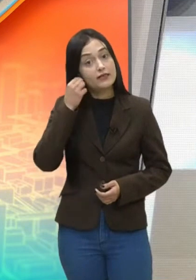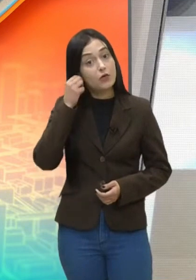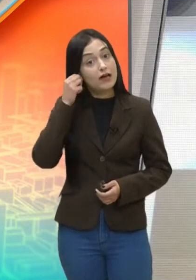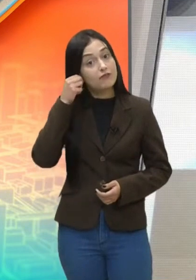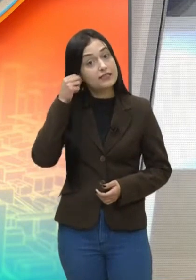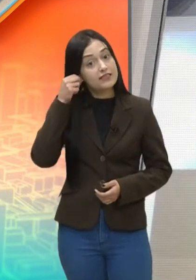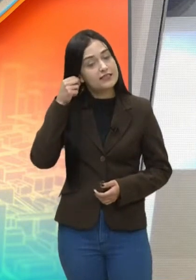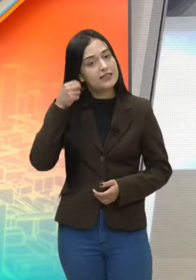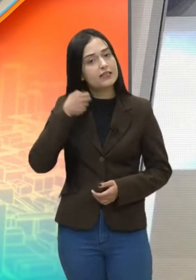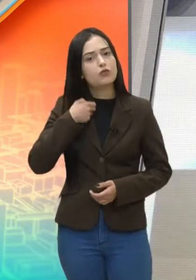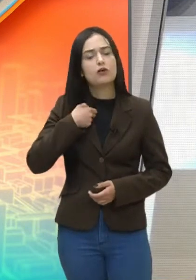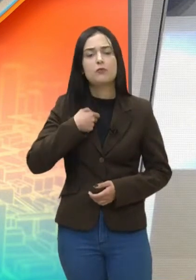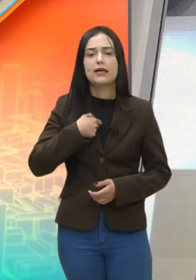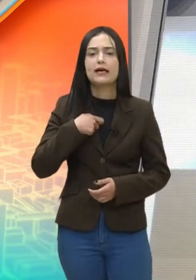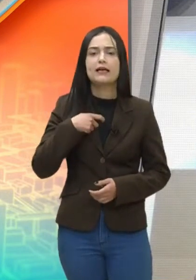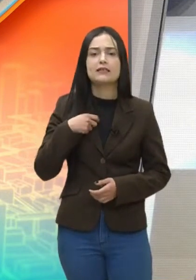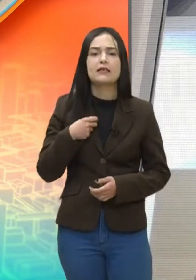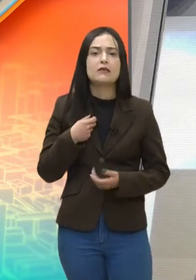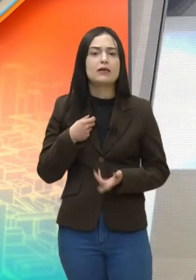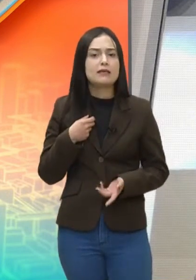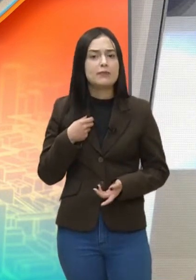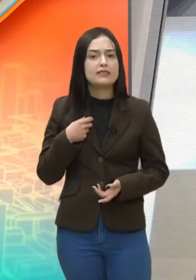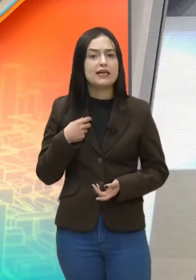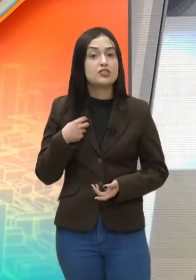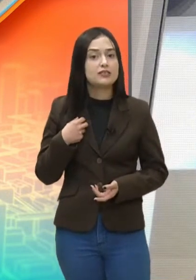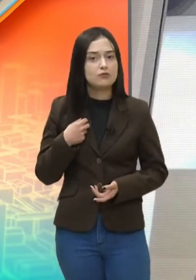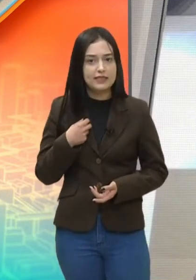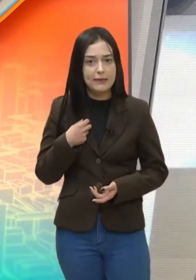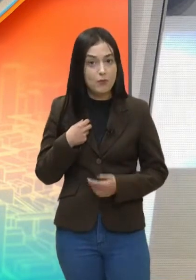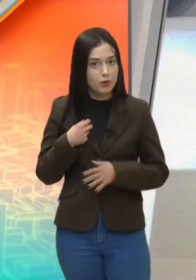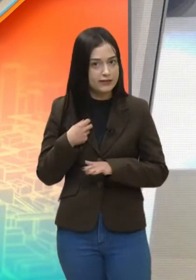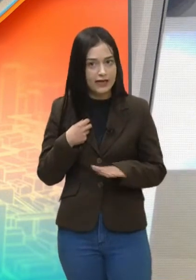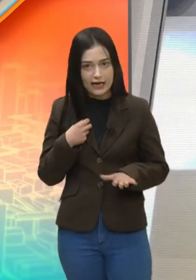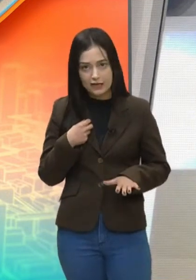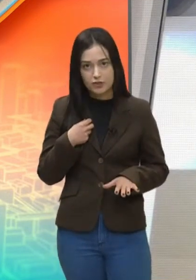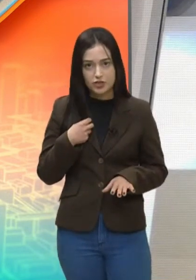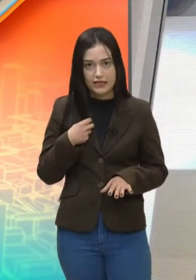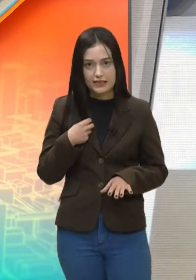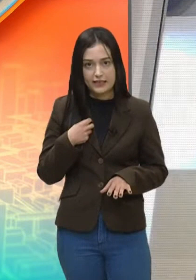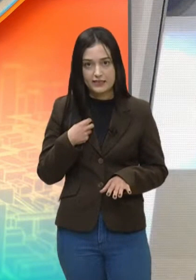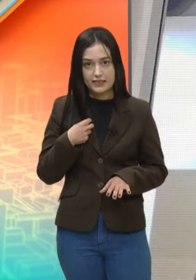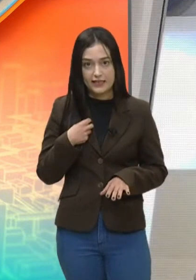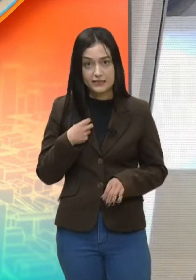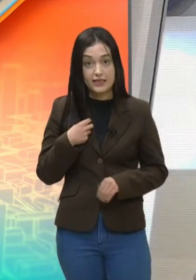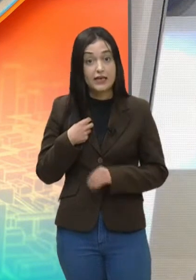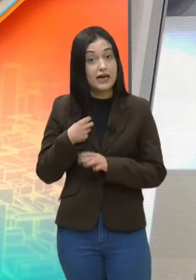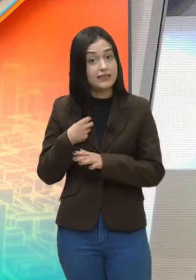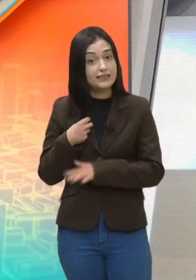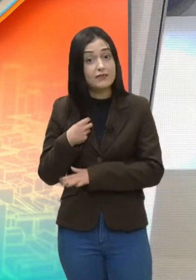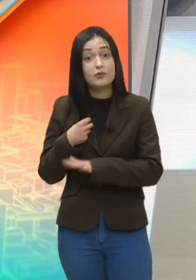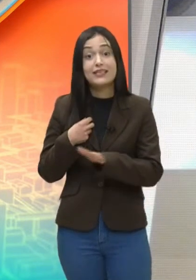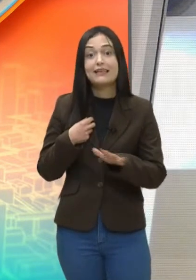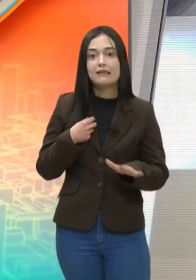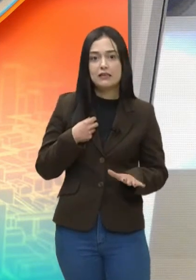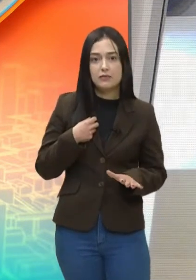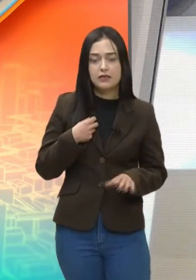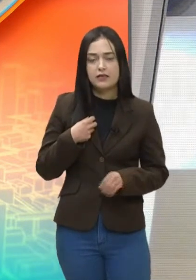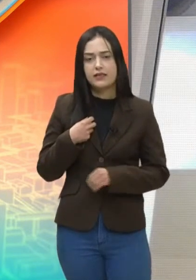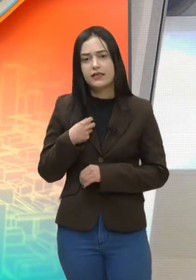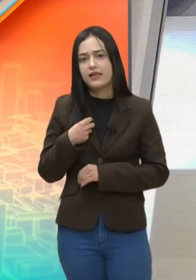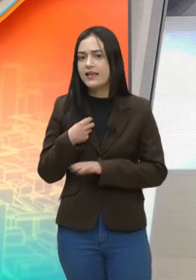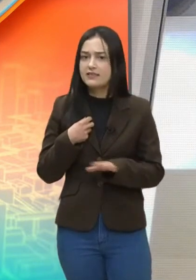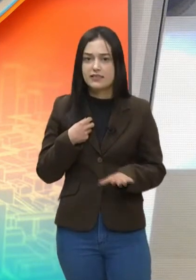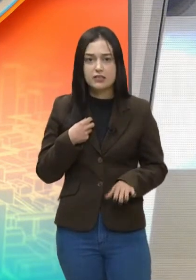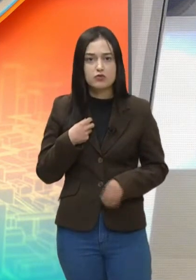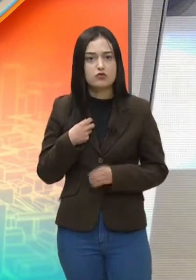começam então a fazer esse retorno para casa. Mas apesar de não ter muita água já na residência, ainda tem muita lama